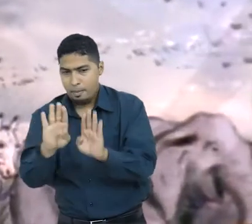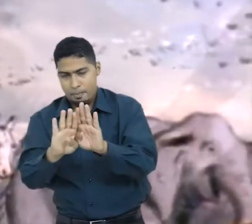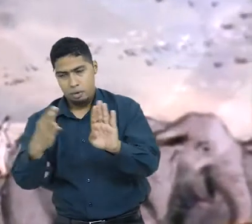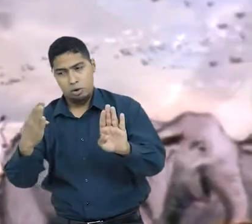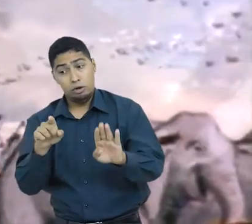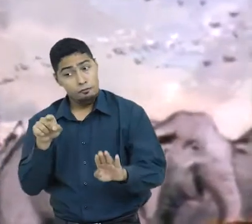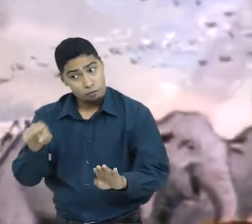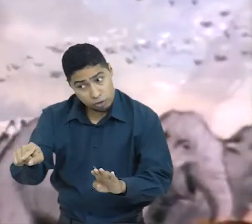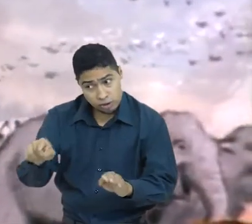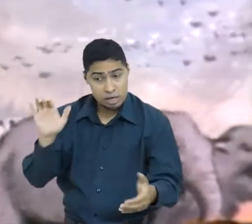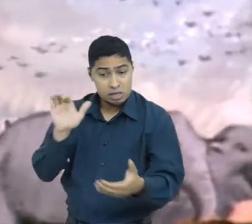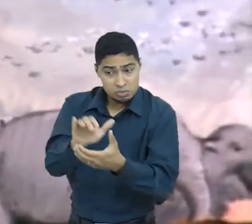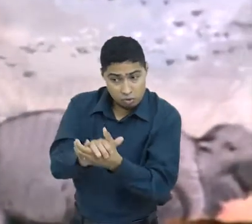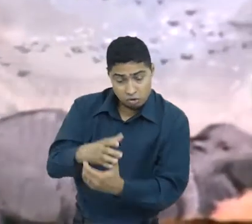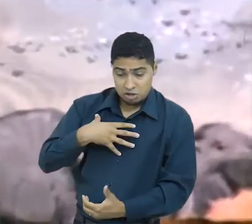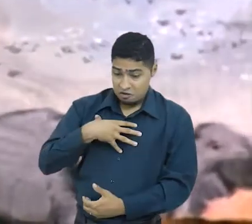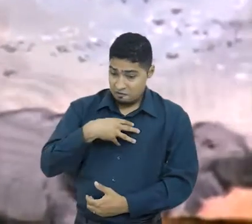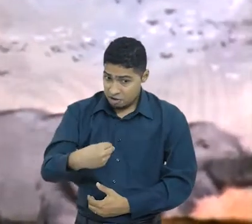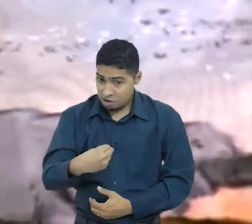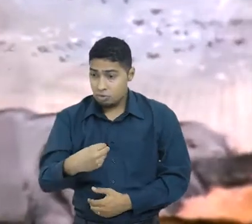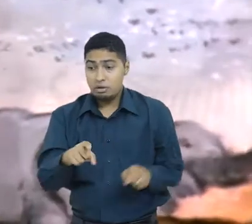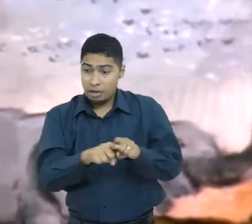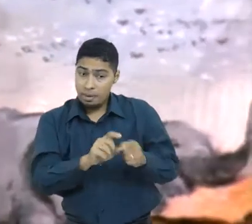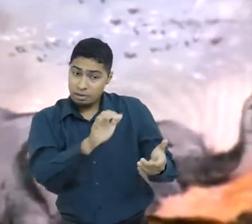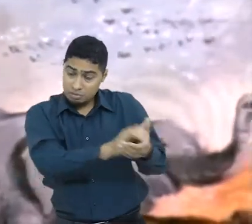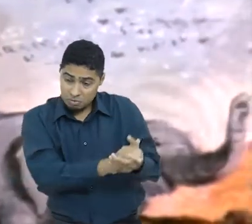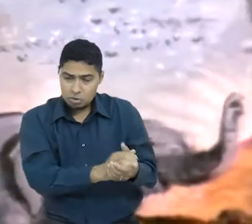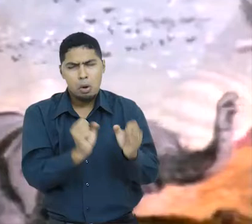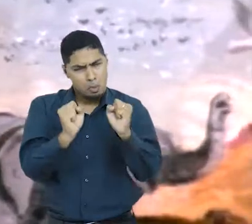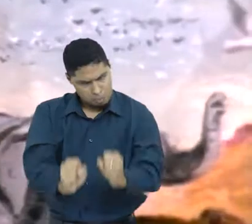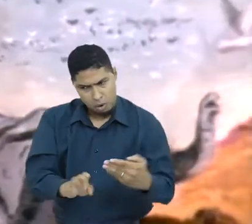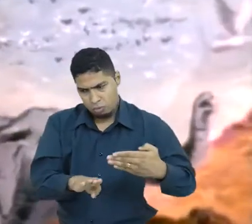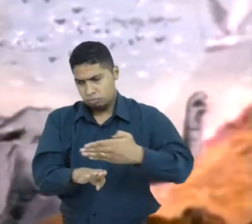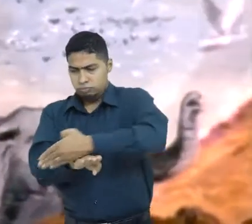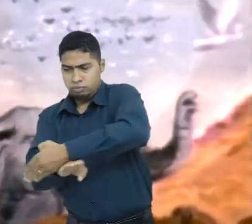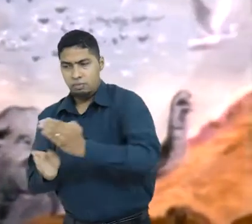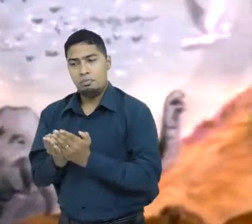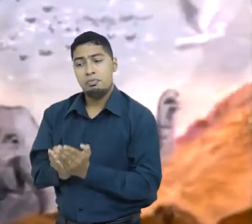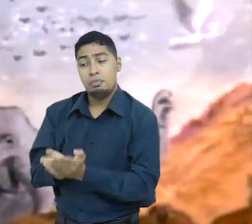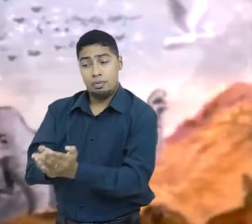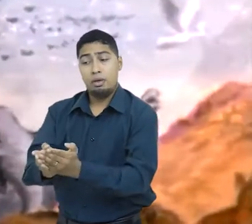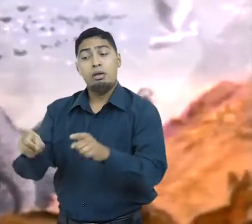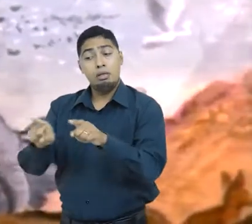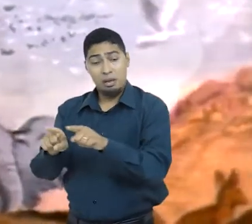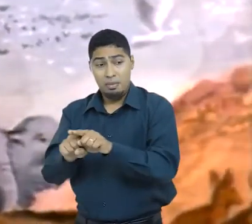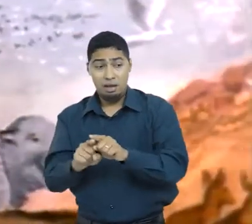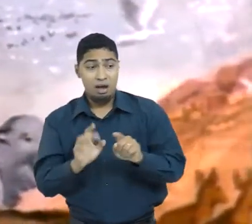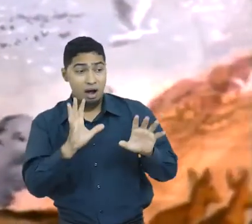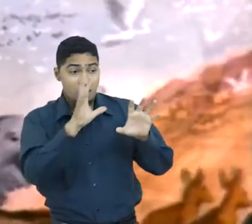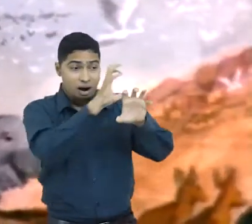sua esposa, seus 3 filhos e suas noras devem entrar na arca. Leve também um casal de animais de